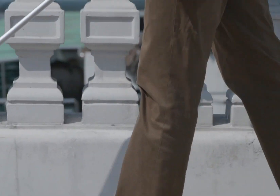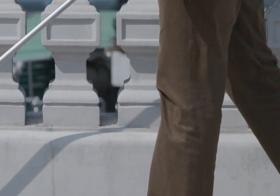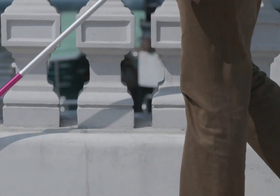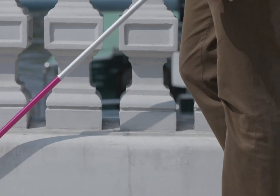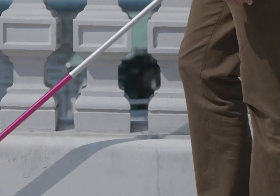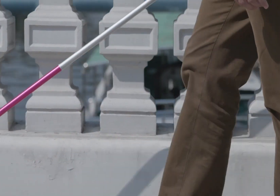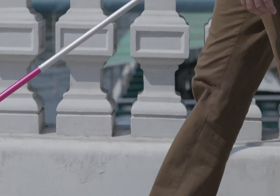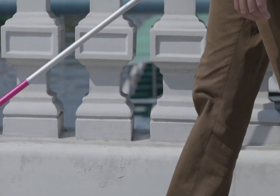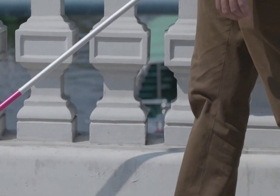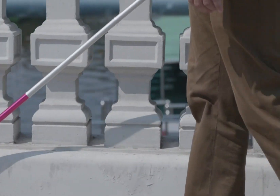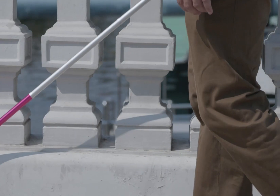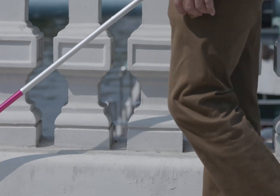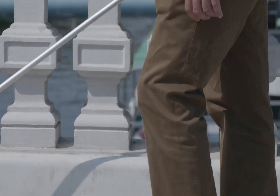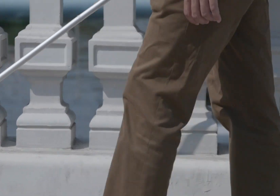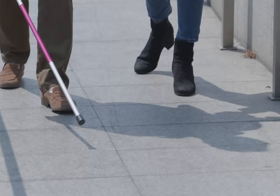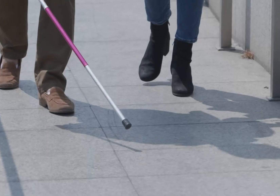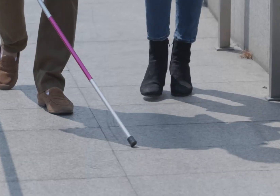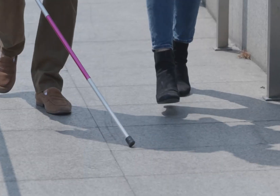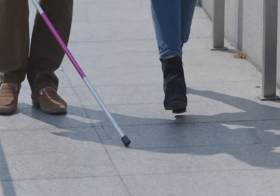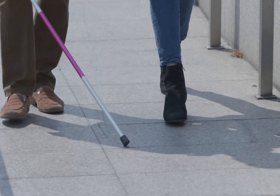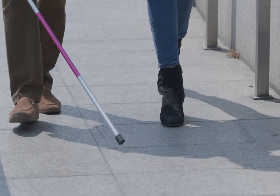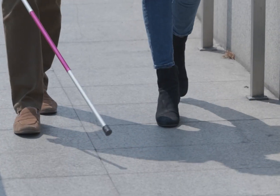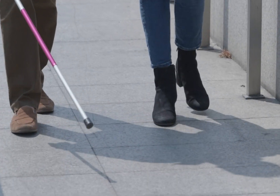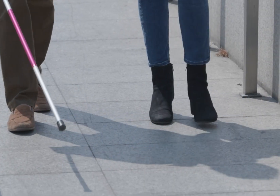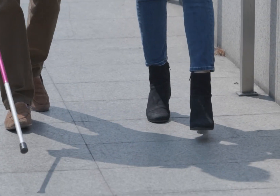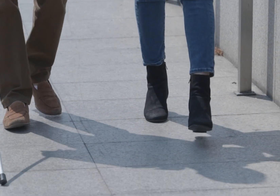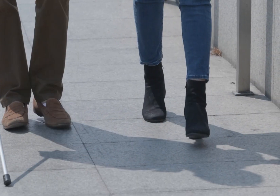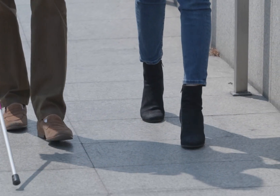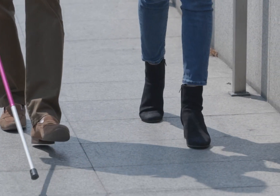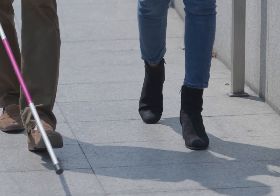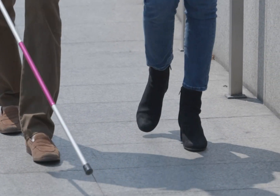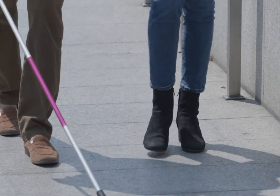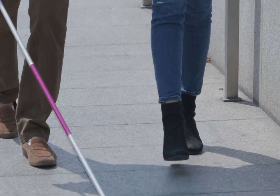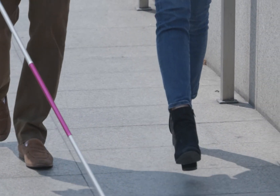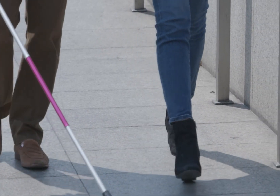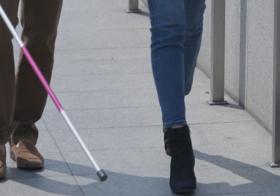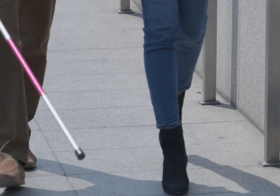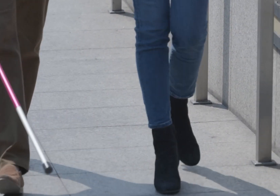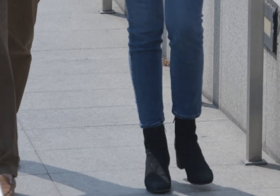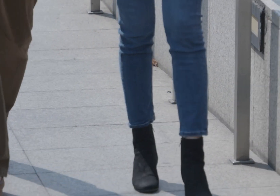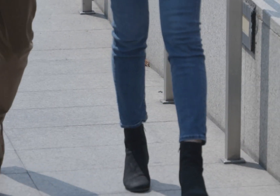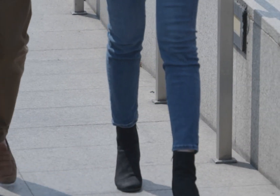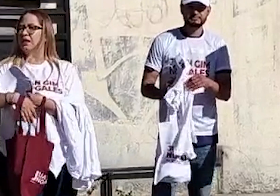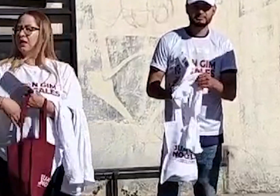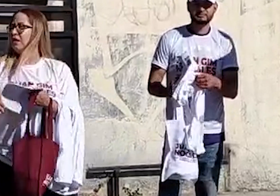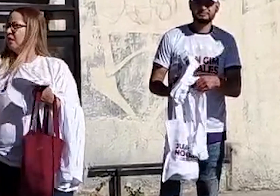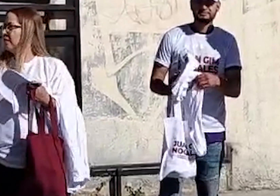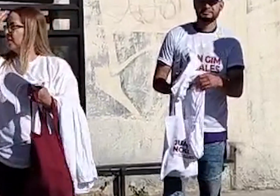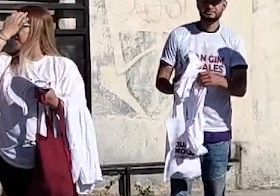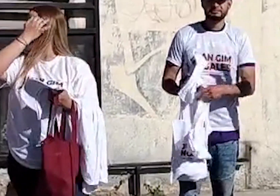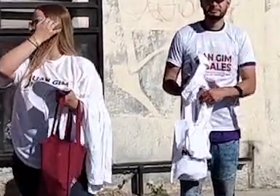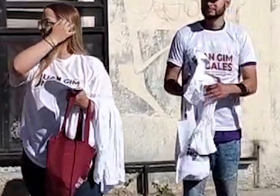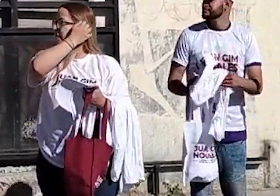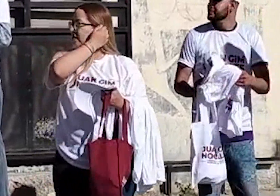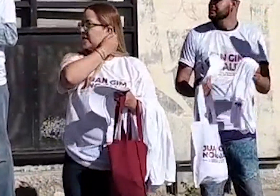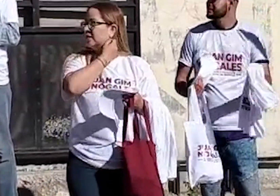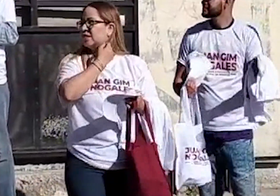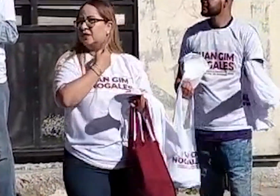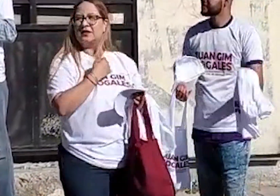Jesús Cota, una mujer con discapacidad visual que también es una gran luchadora social. Claudia Gómez, Mega Noticias.